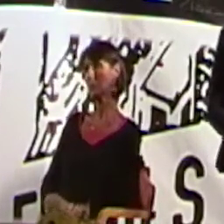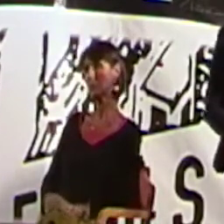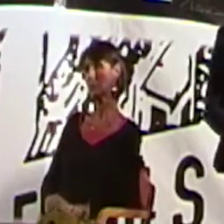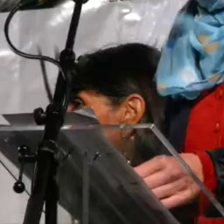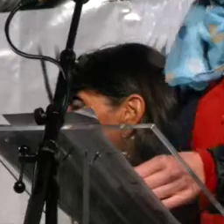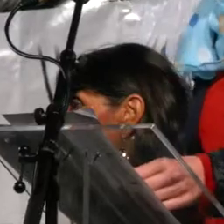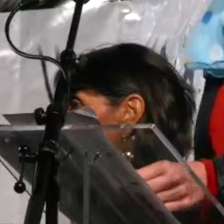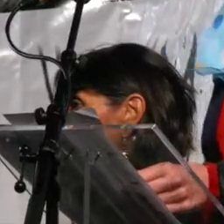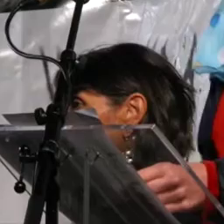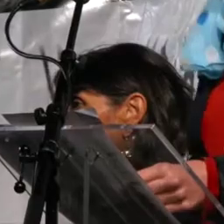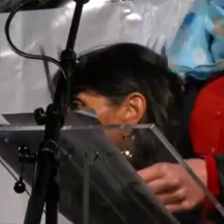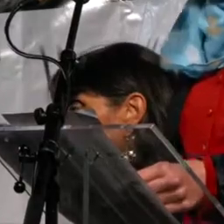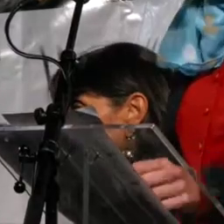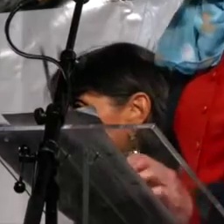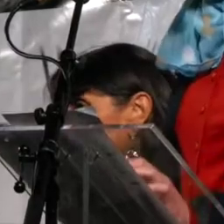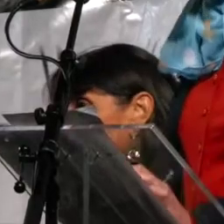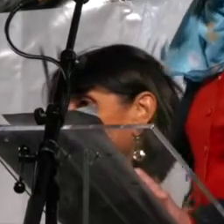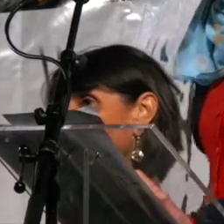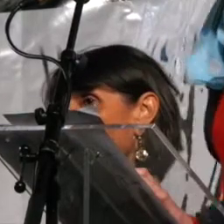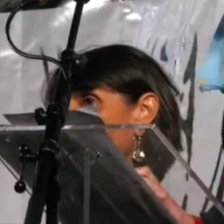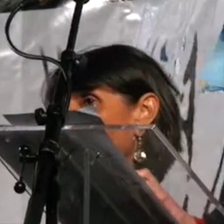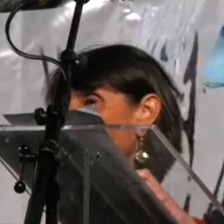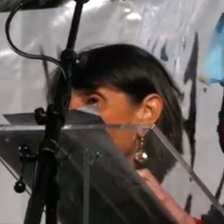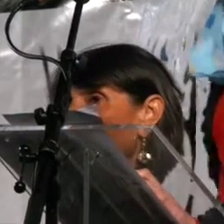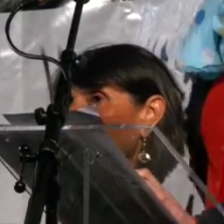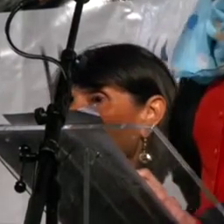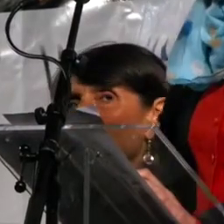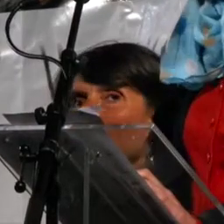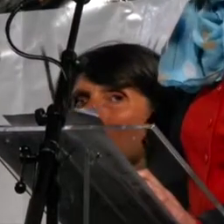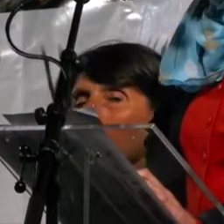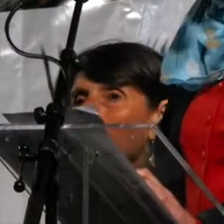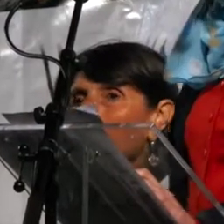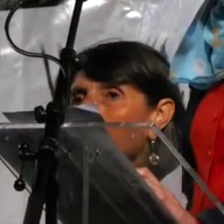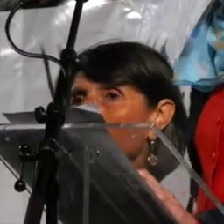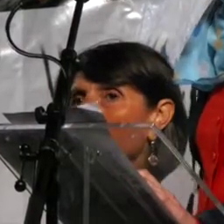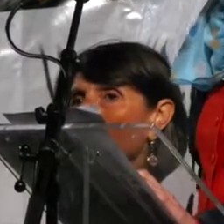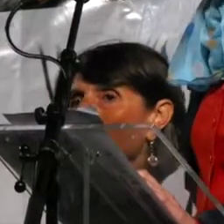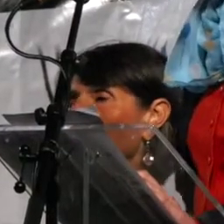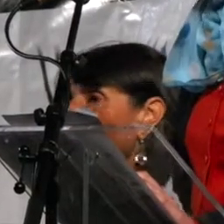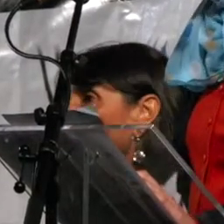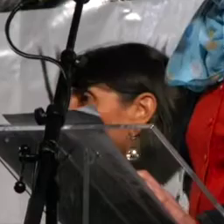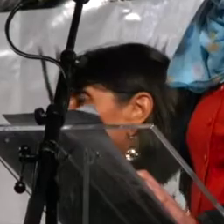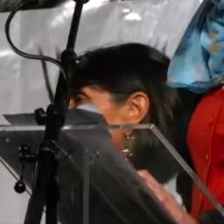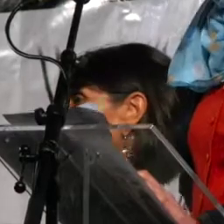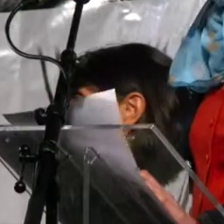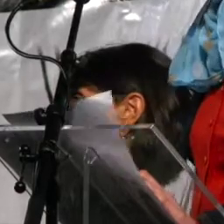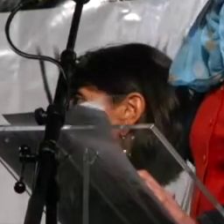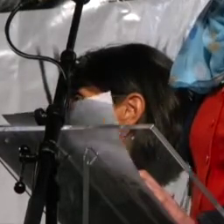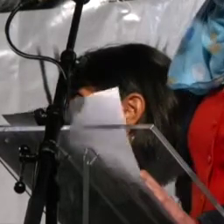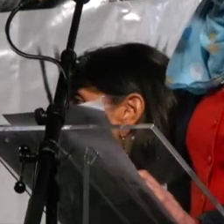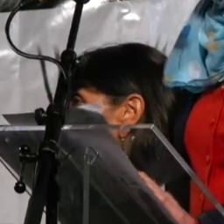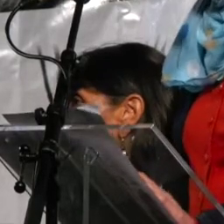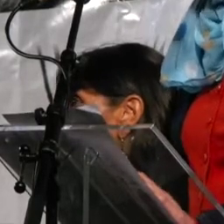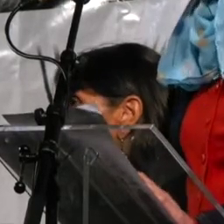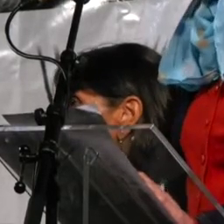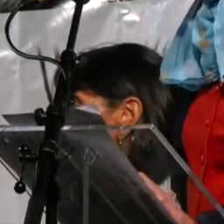de guerre. Et les gouvernements ne sont pas de pauvres marionnettes soumises à la loi du marché. Les Merkel, les Hollande ont choisi leur